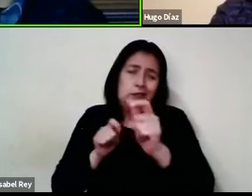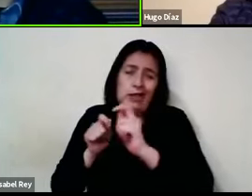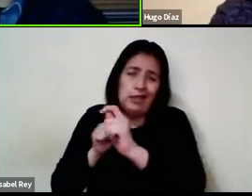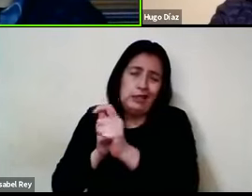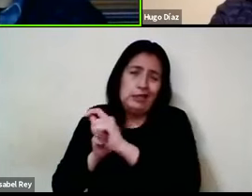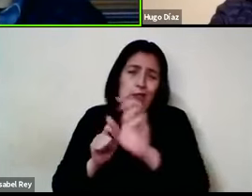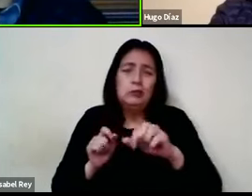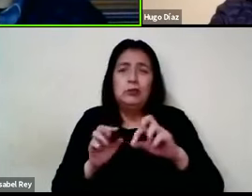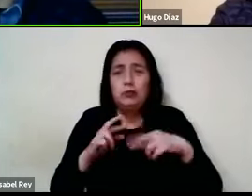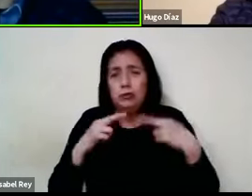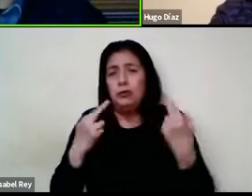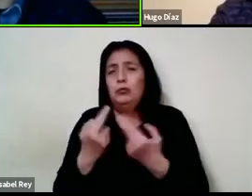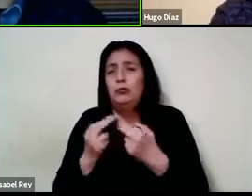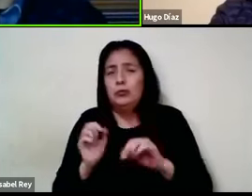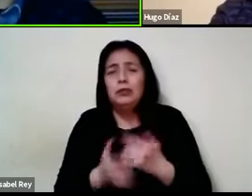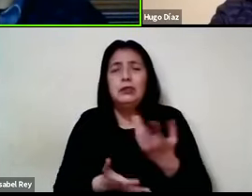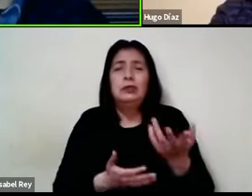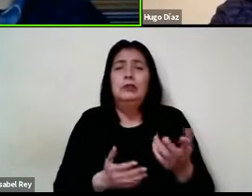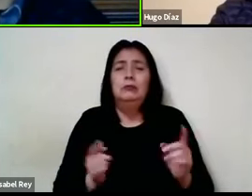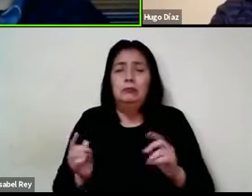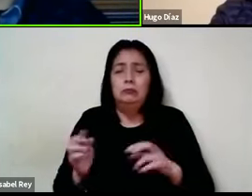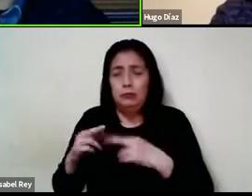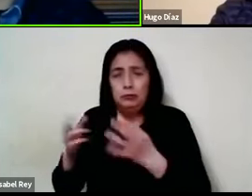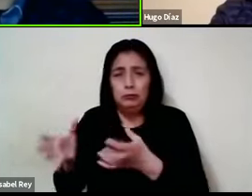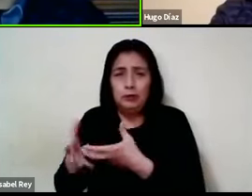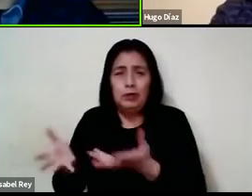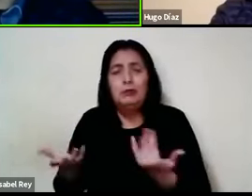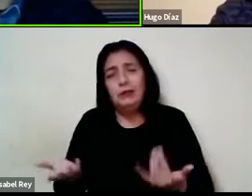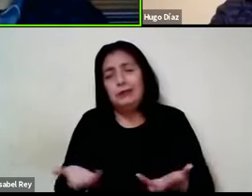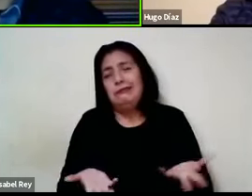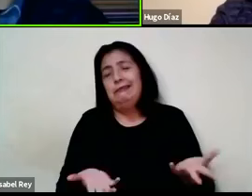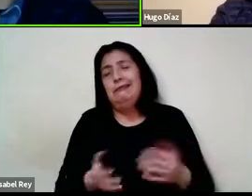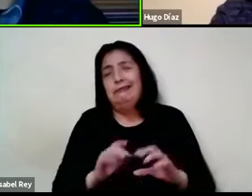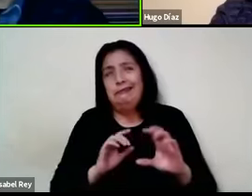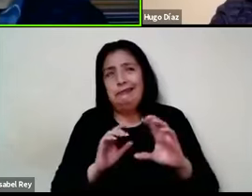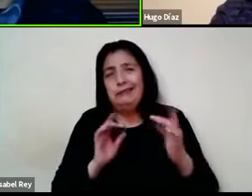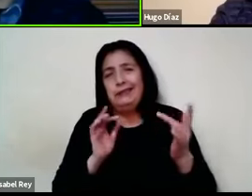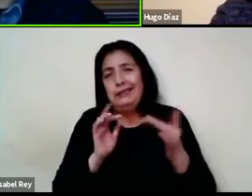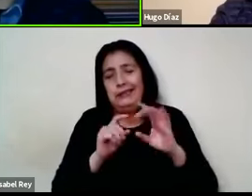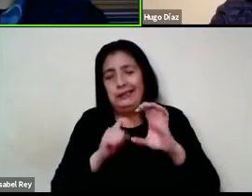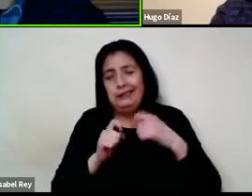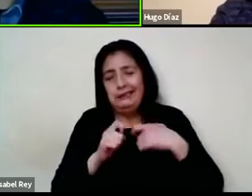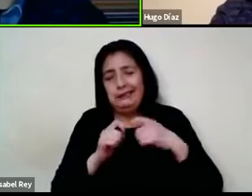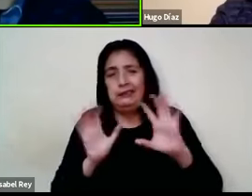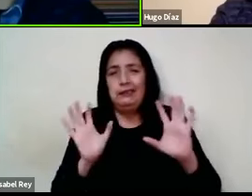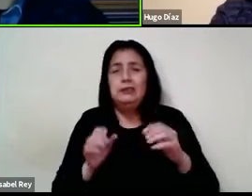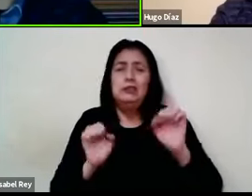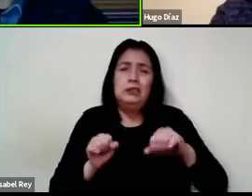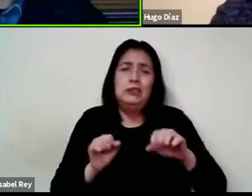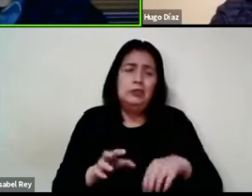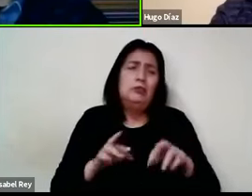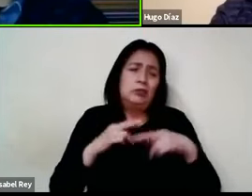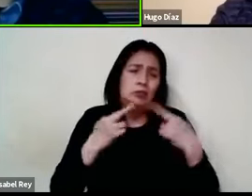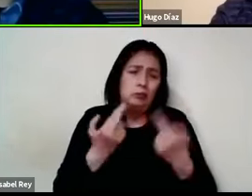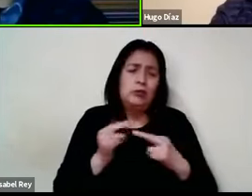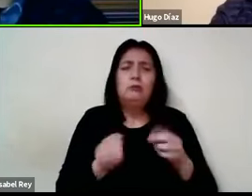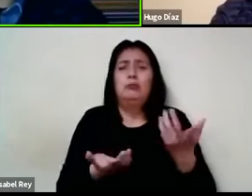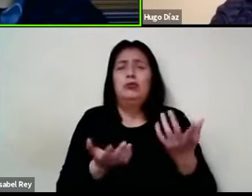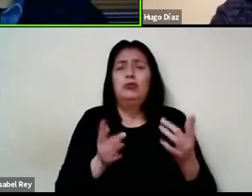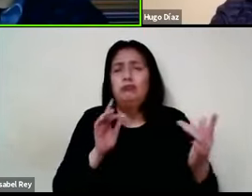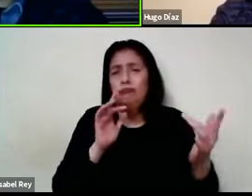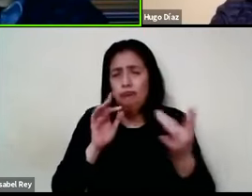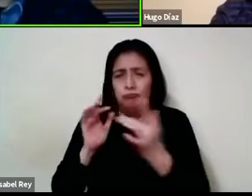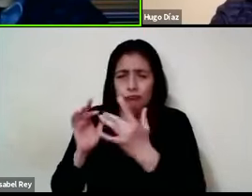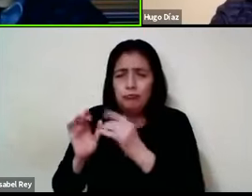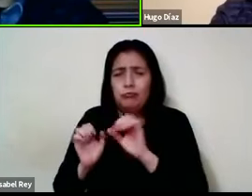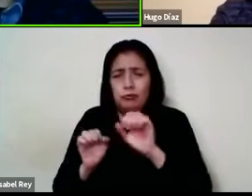nos reuníamos presencialmente. Ahora, con las limitaciones del internet, también nos reunimos virtualmente, prolongadamente, y básicamente es